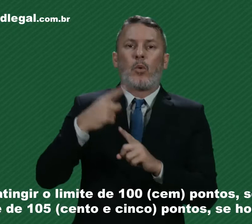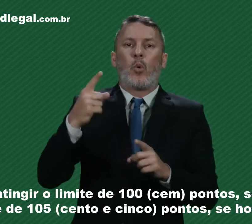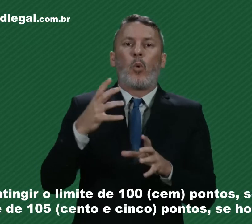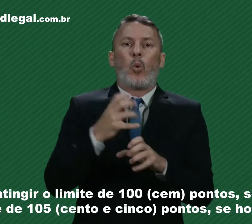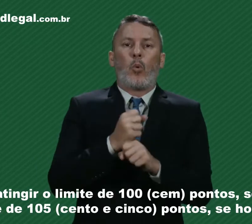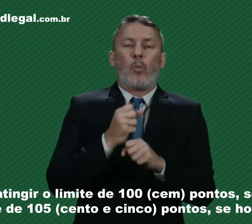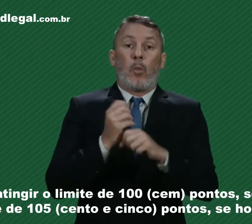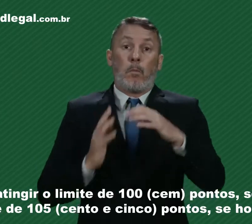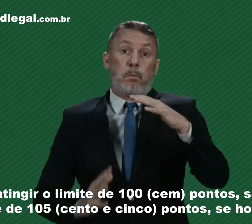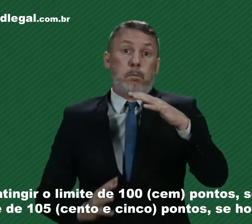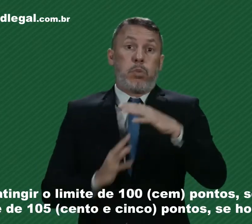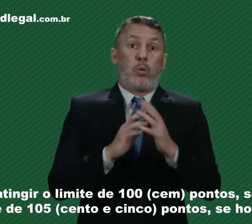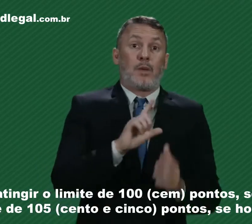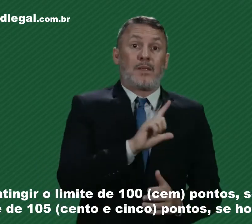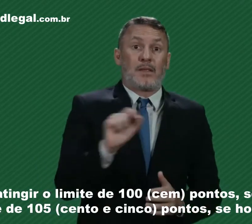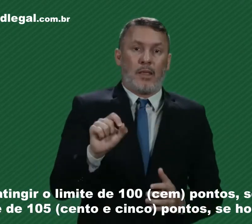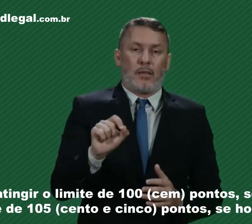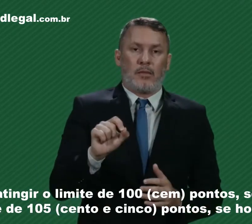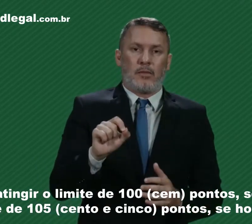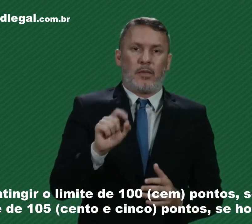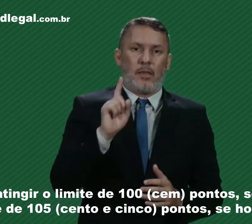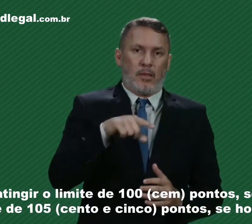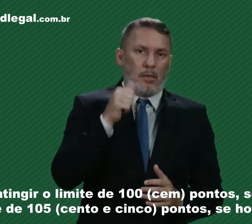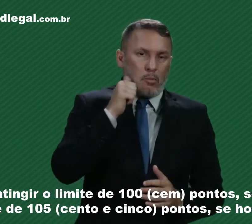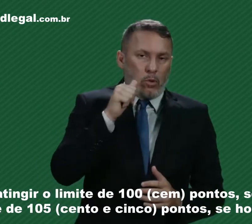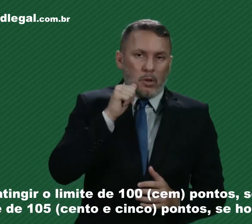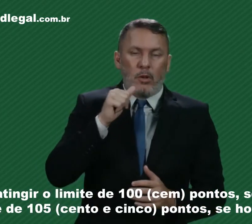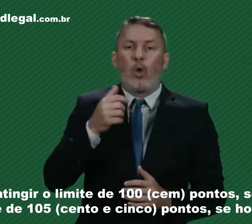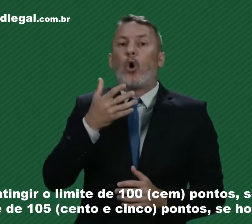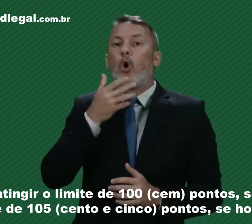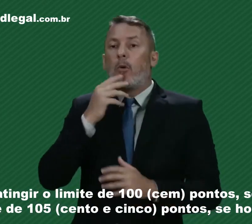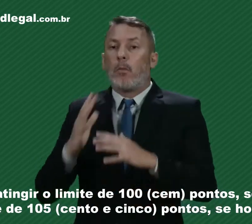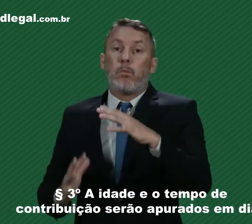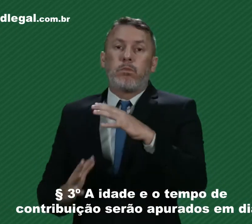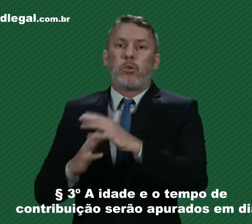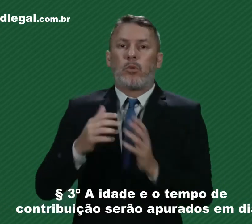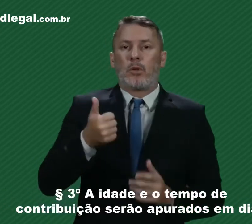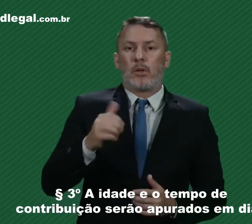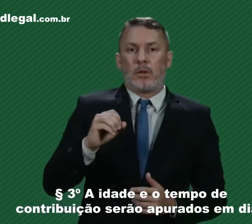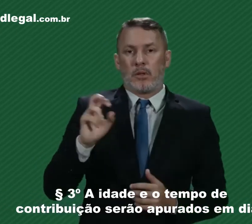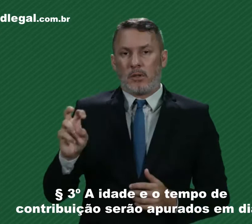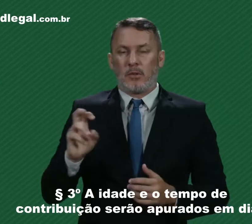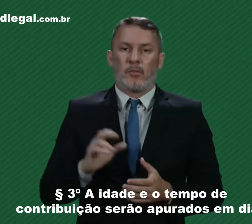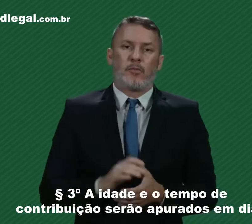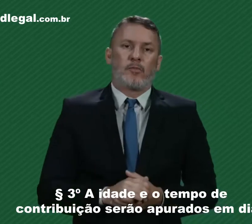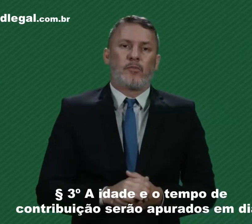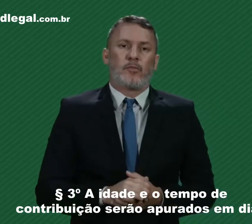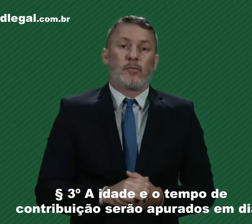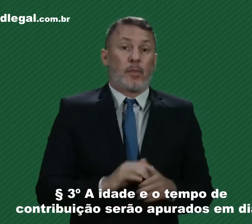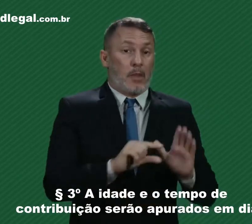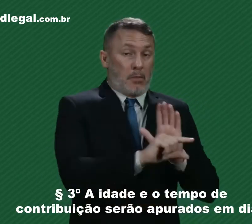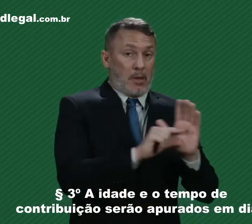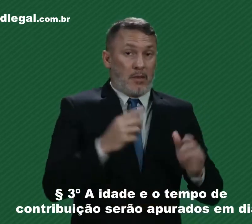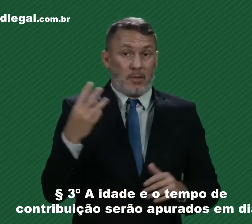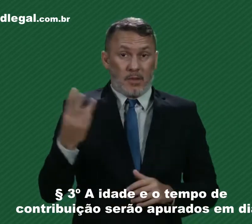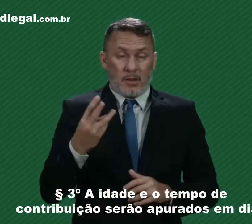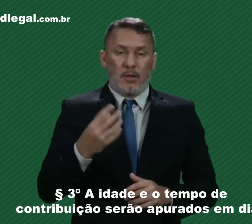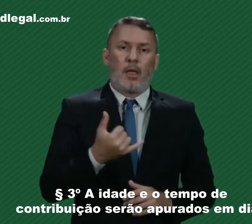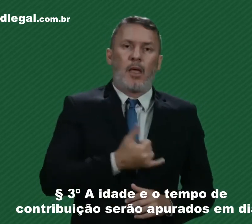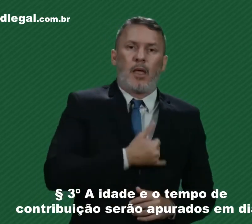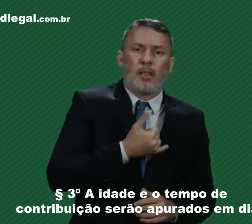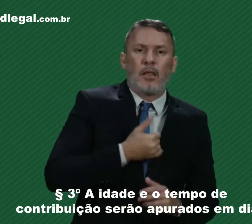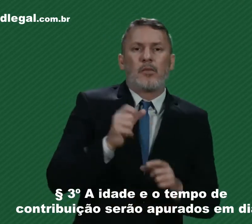de 100 pontos se mulher e de 105 pontos se homem. Parágrafo 3º. A idade e o tempo